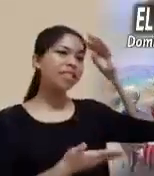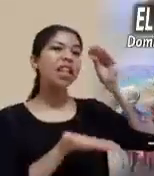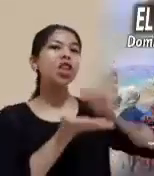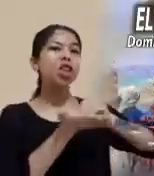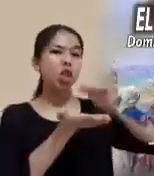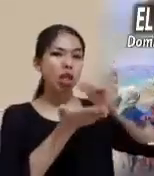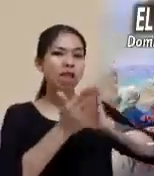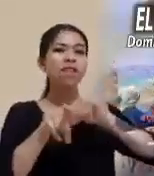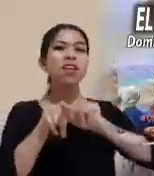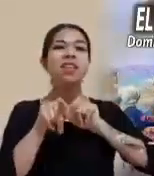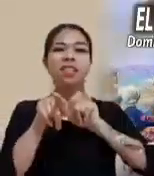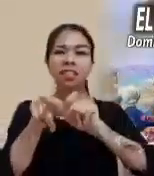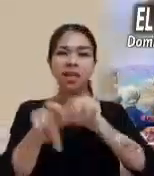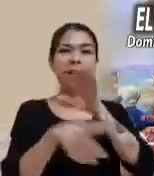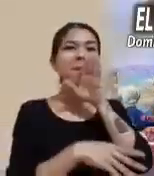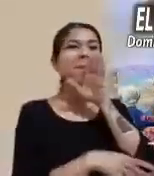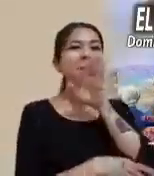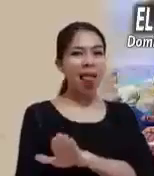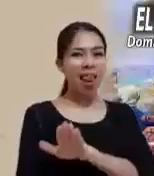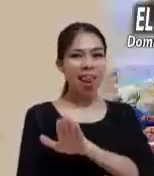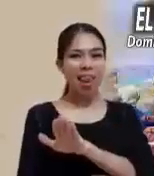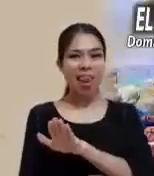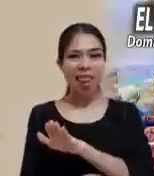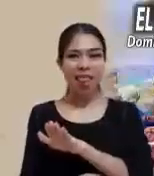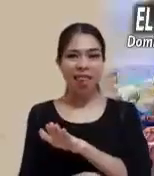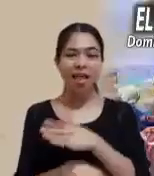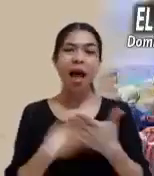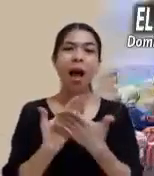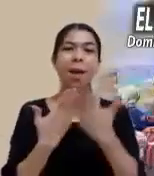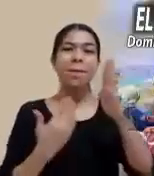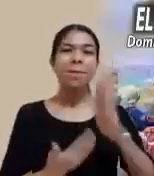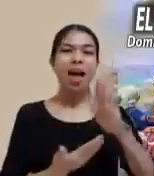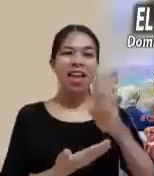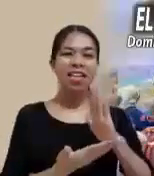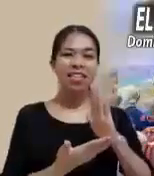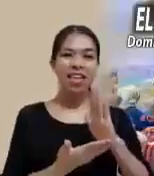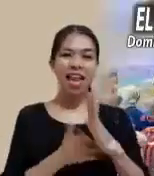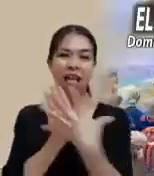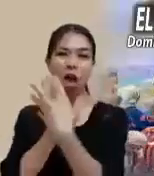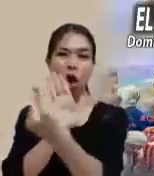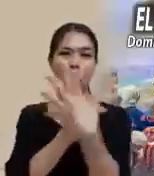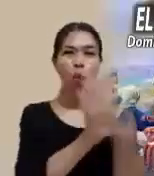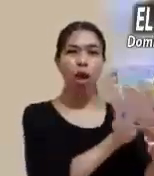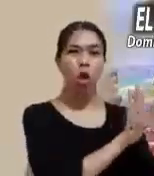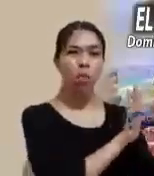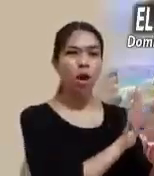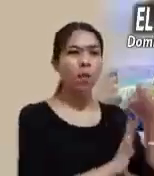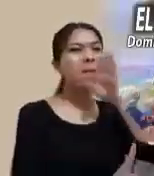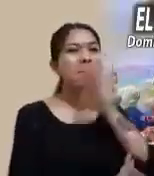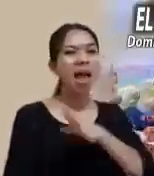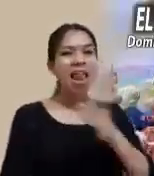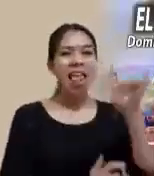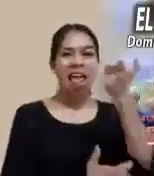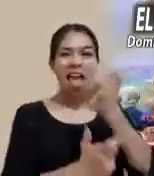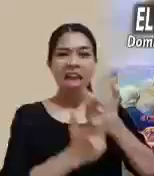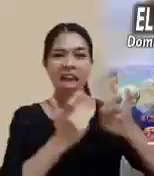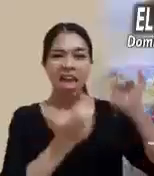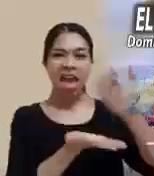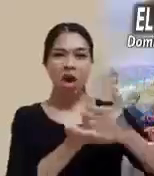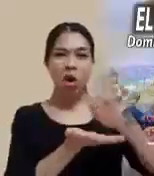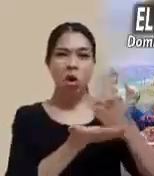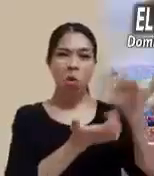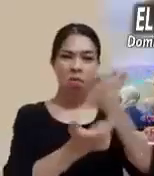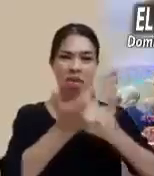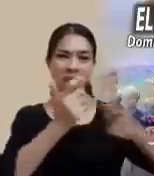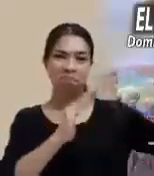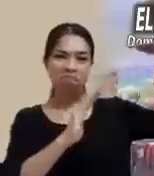vigente en todos los lugares y que se ha tornado una plaga que daña economía y muchos